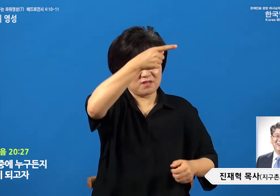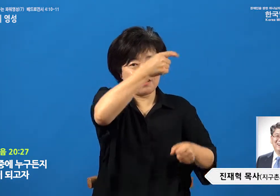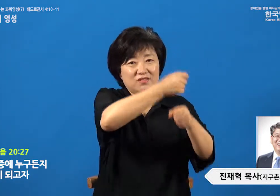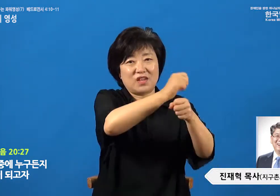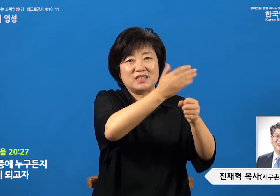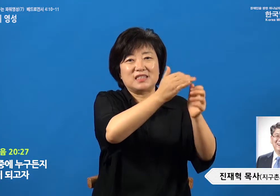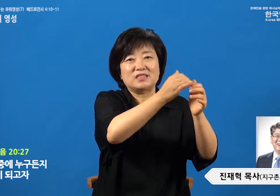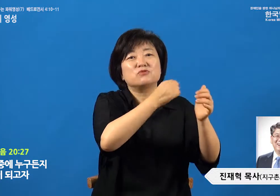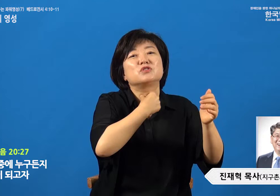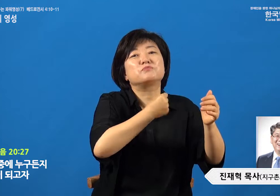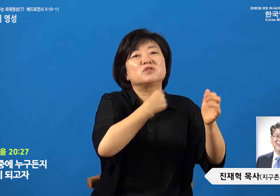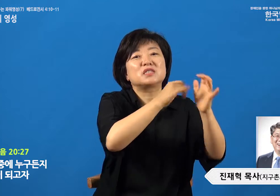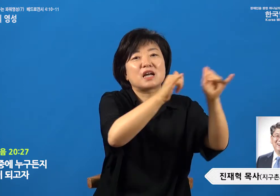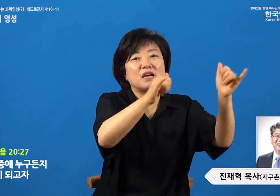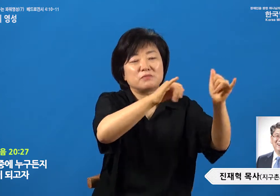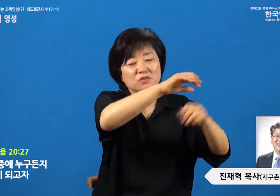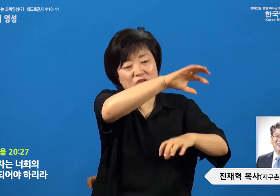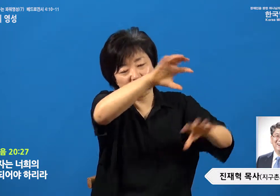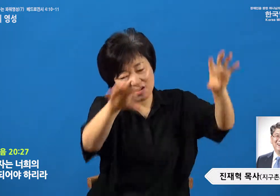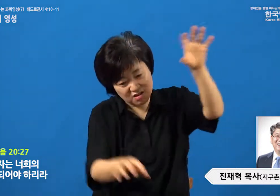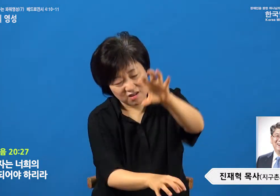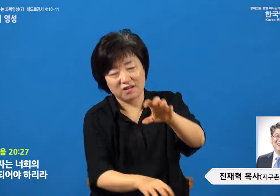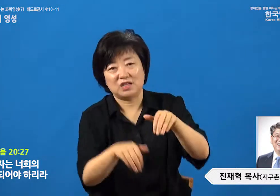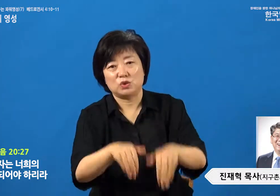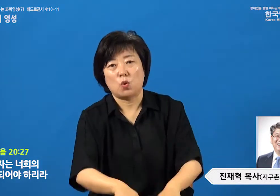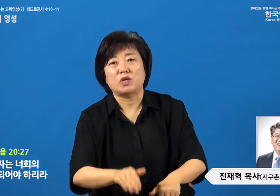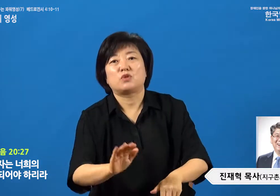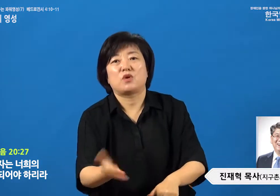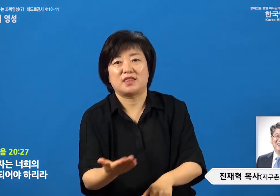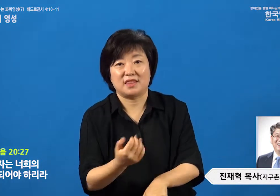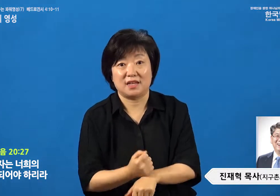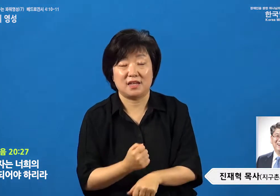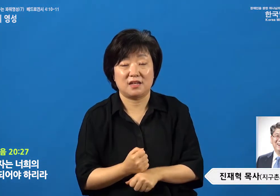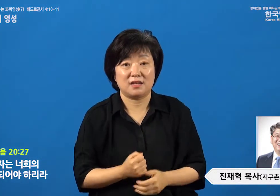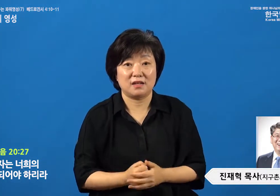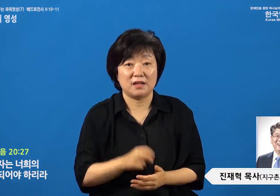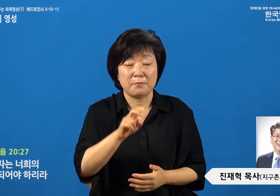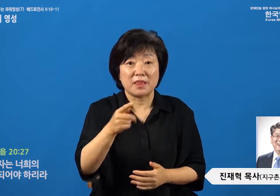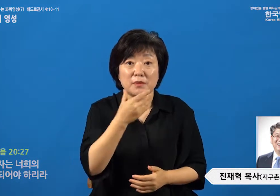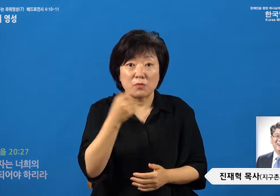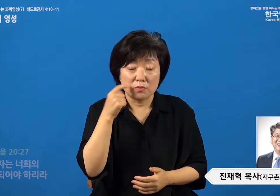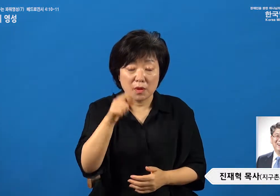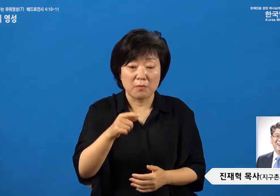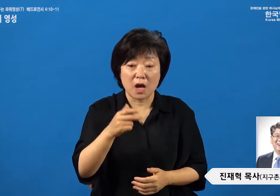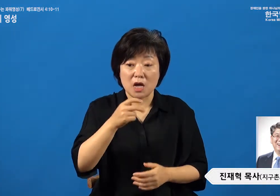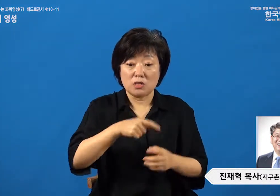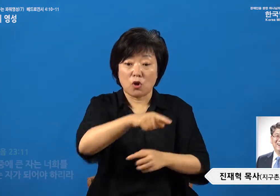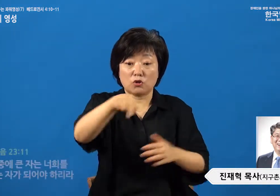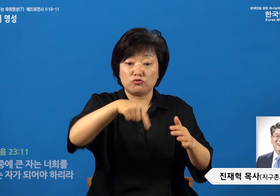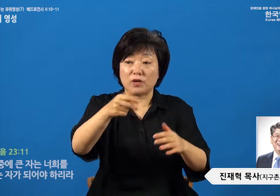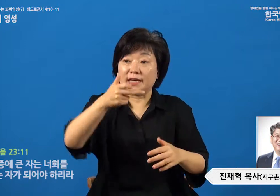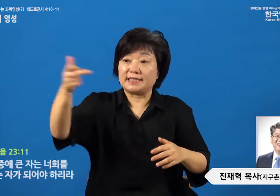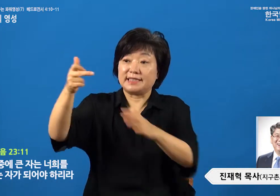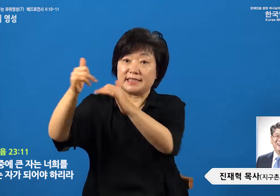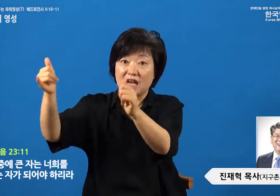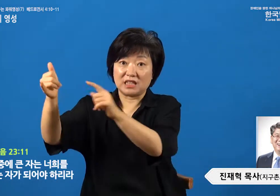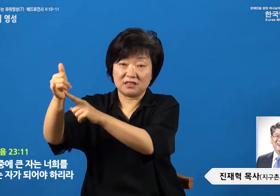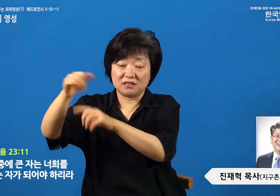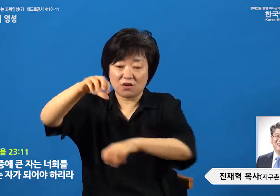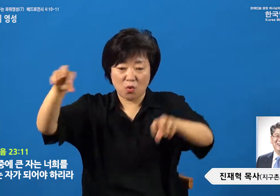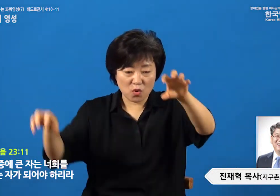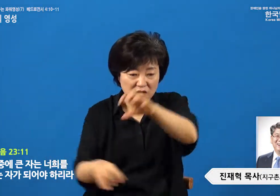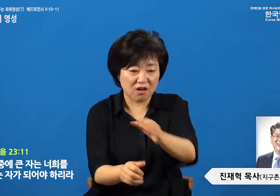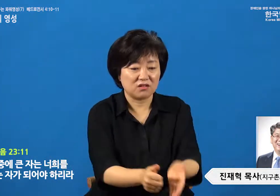너희 종이 되어야 하리니. 마태복음 23장, 너희 중에 큰 자는 너희를 섬기는